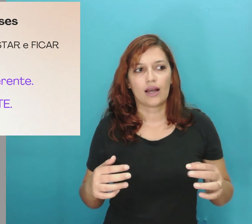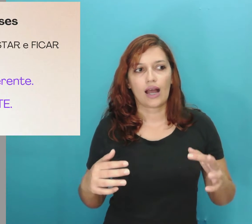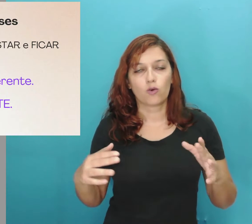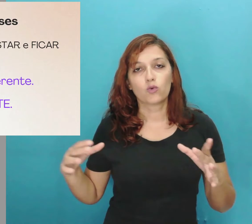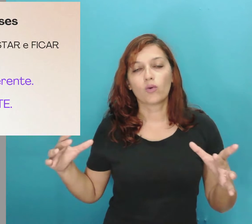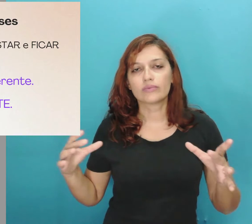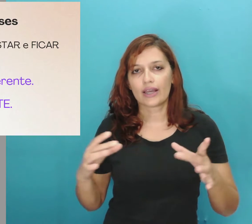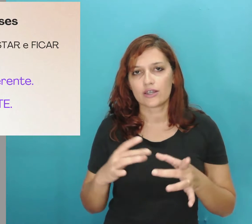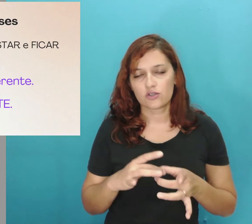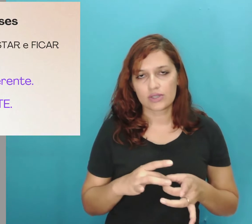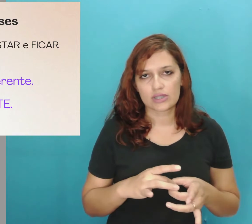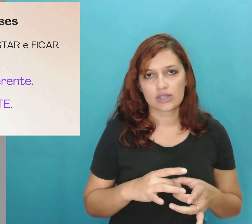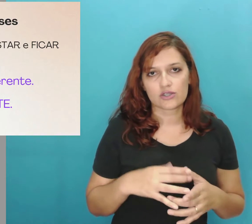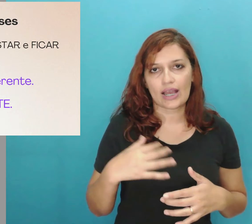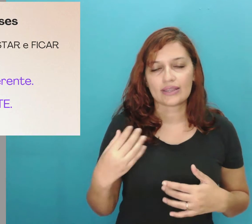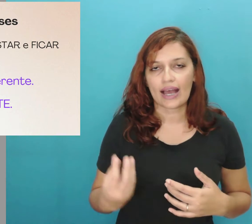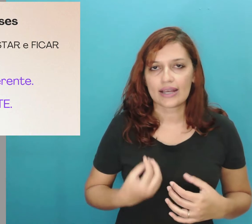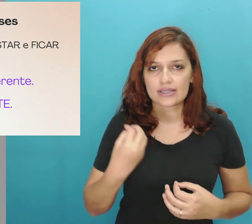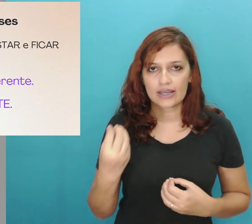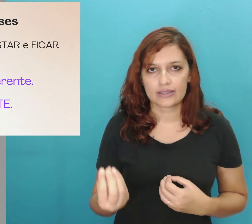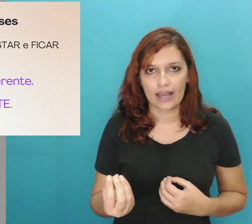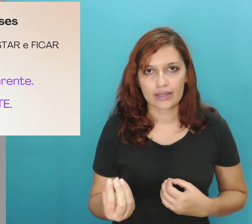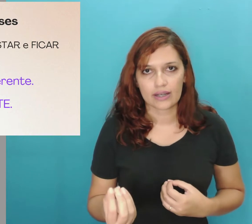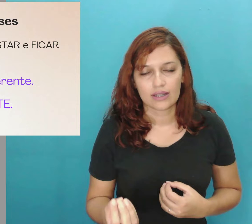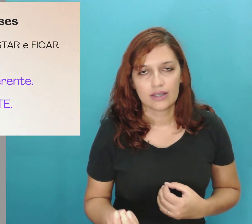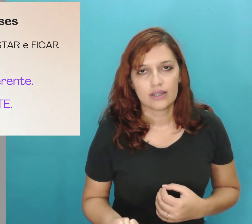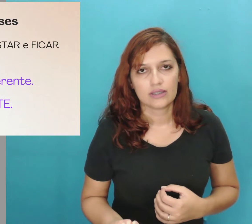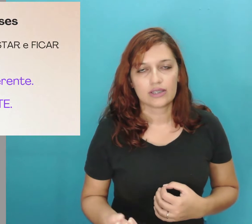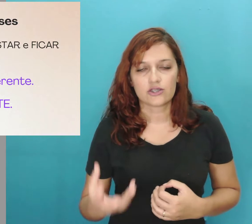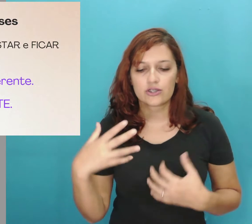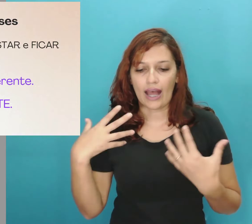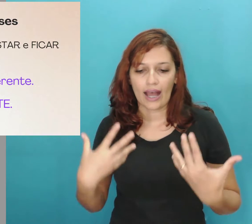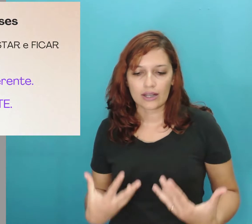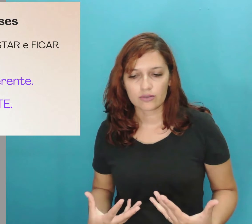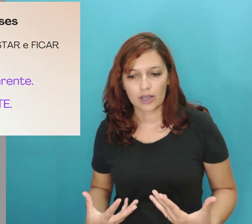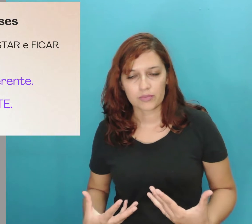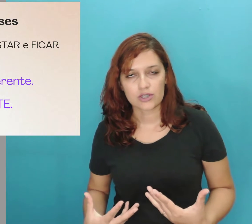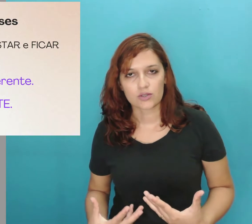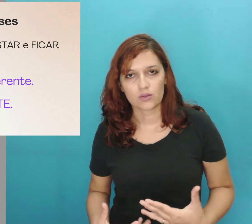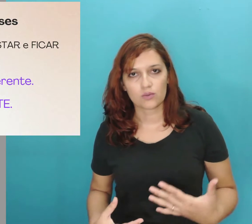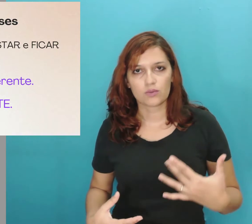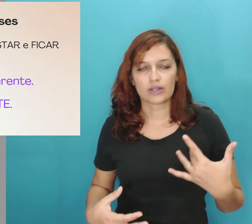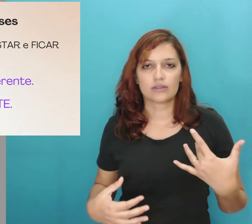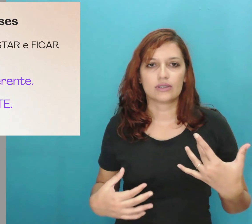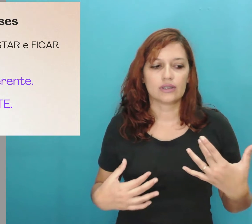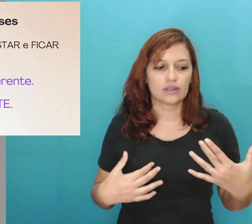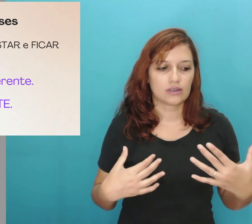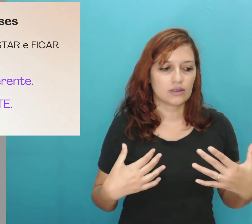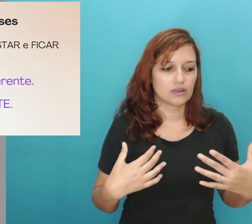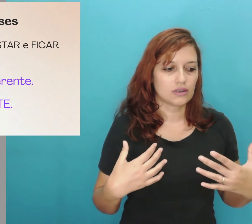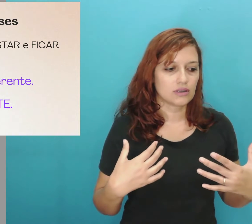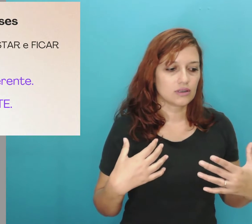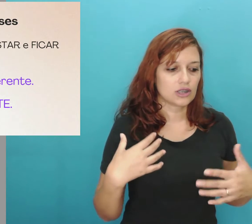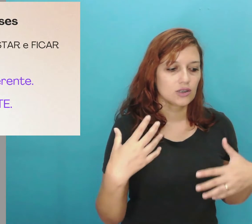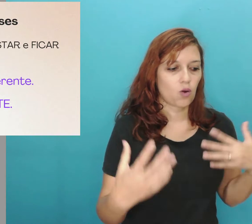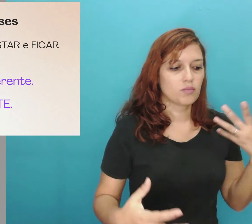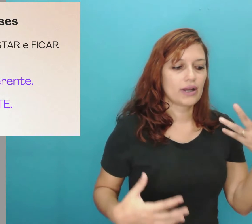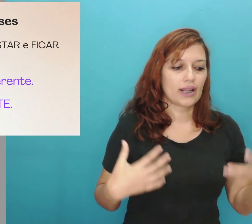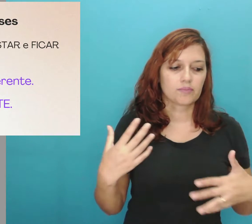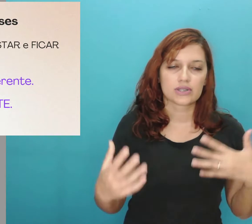o contexto em si já dá essa ideia de estado da pessoa, de como aquela